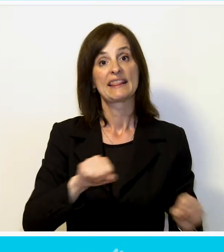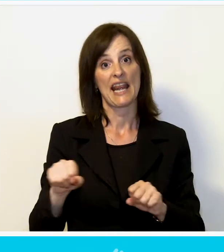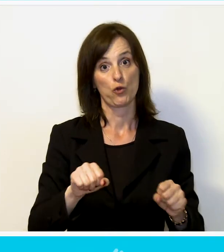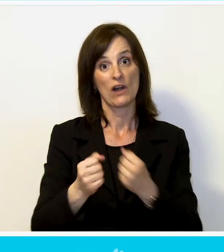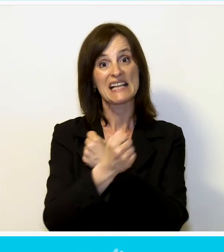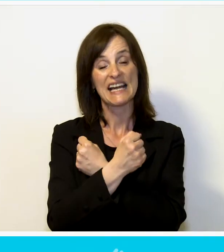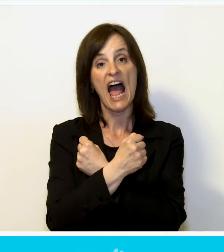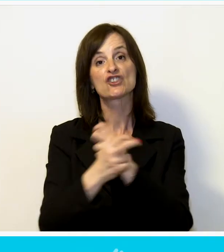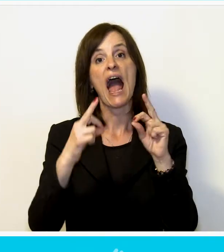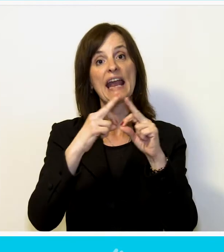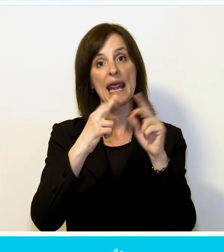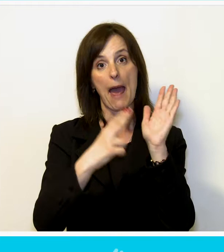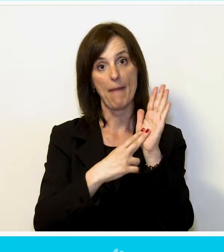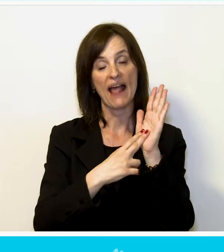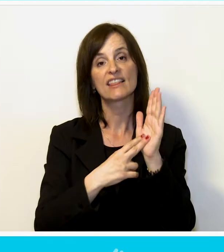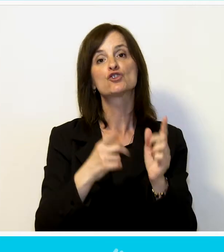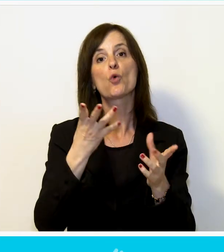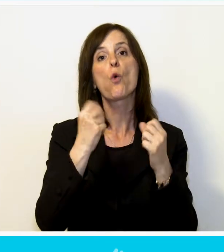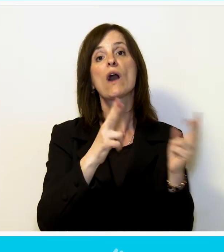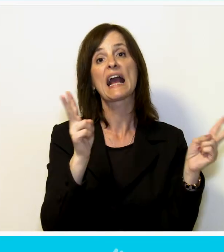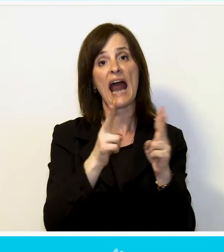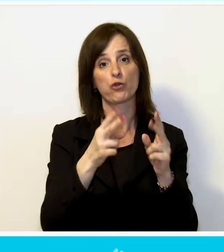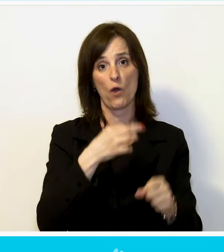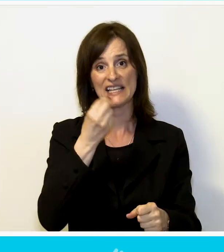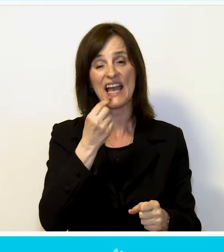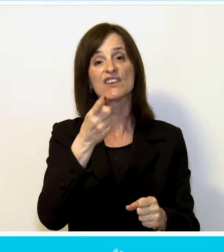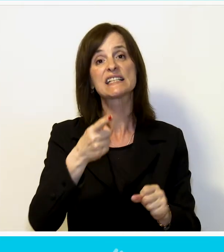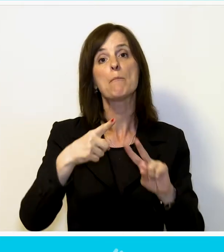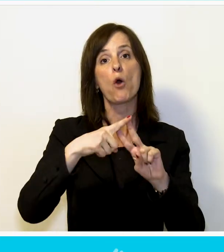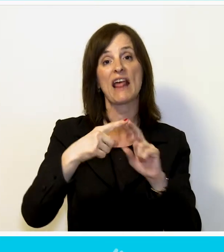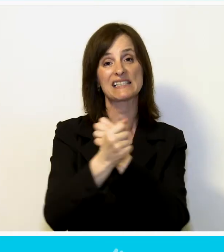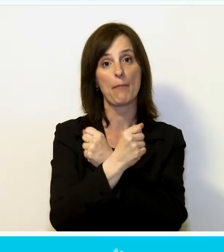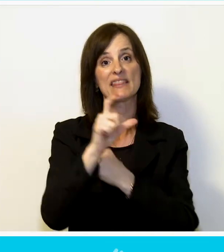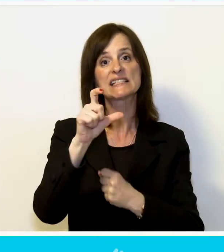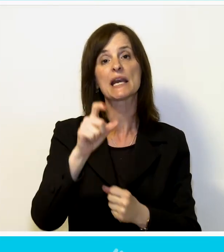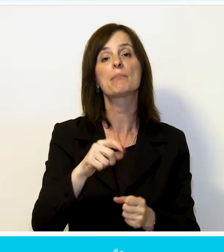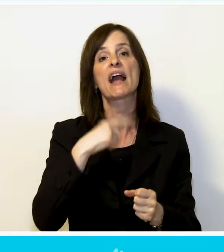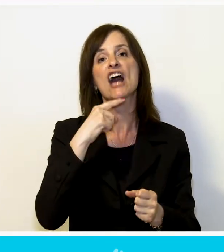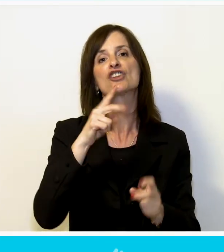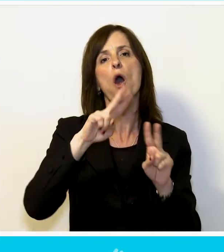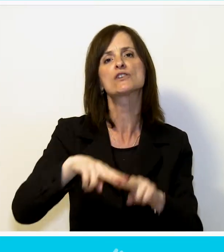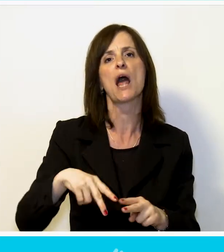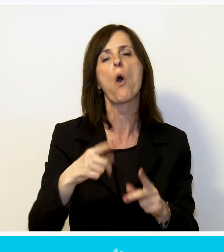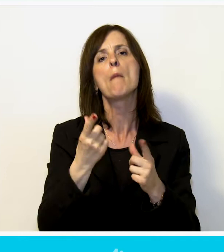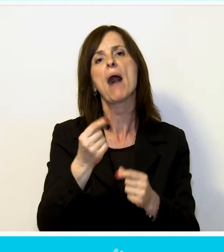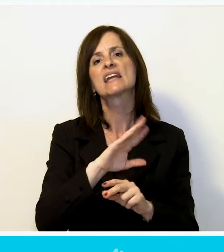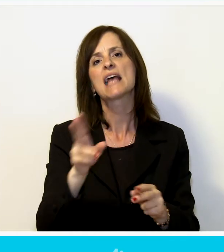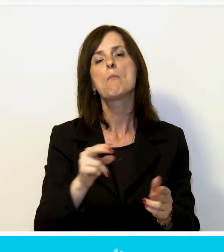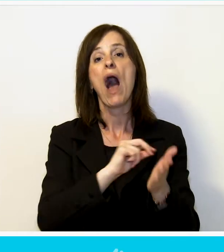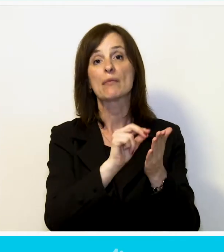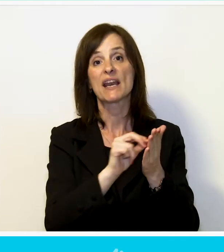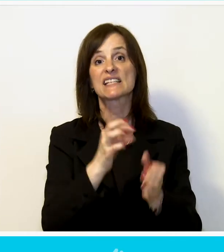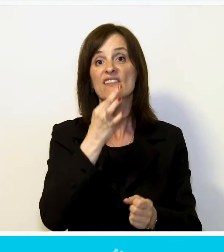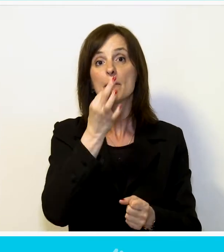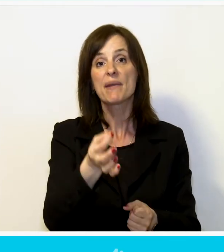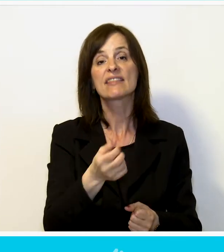Direktorka Zračka Angelina Mandić u kratkoj izjavi za PZS rekla je da je ostalo da se reši još par administrativnih pitanja